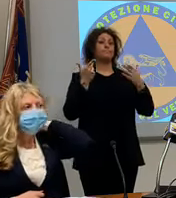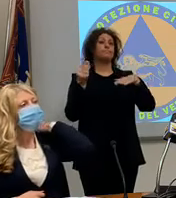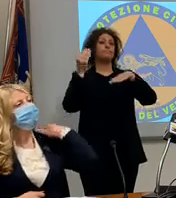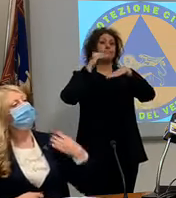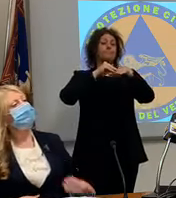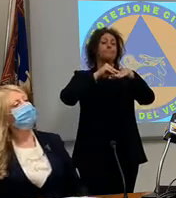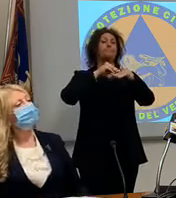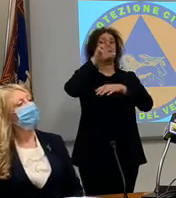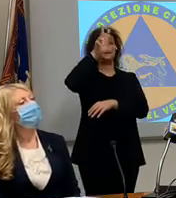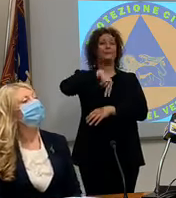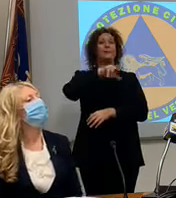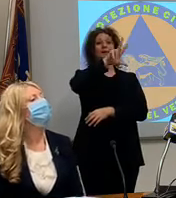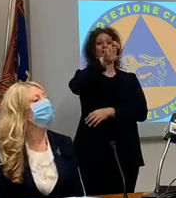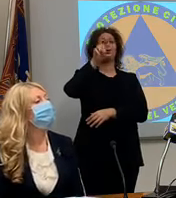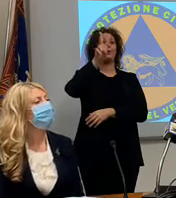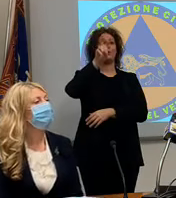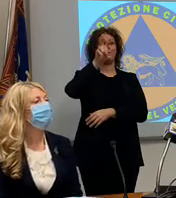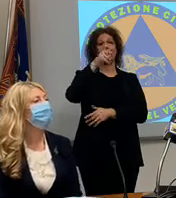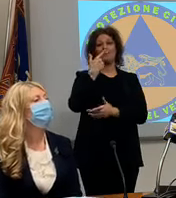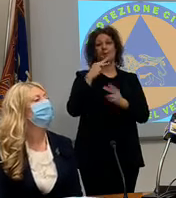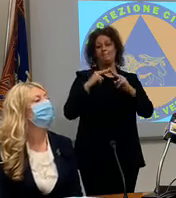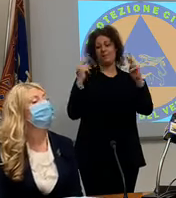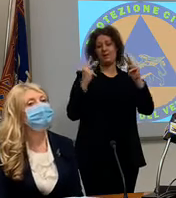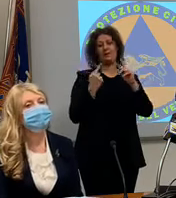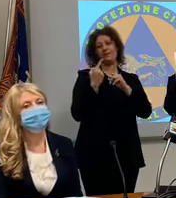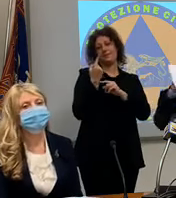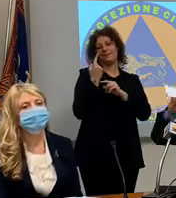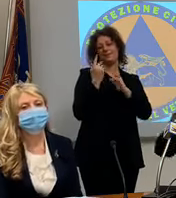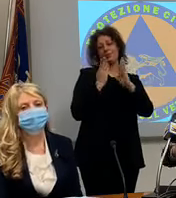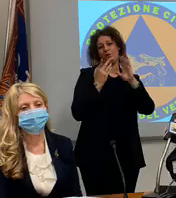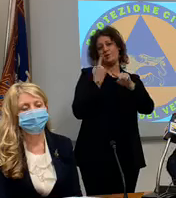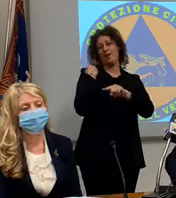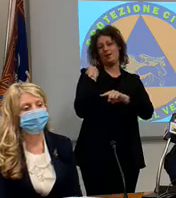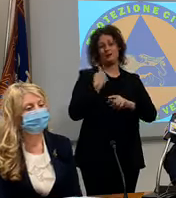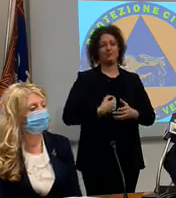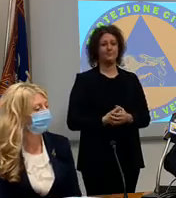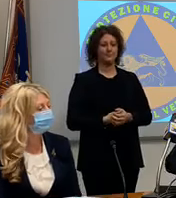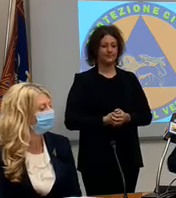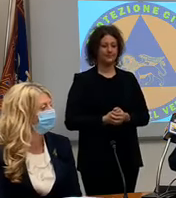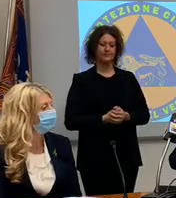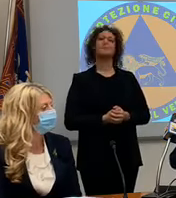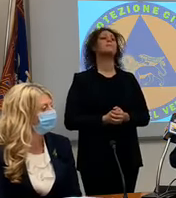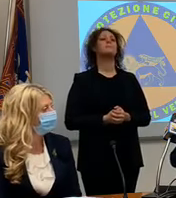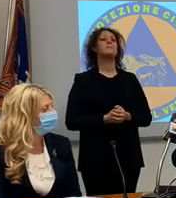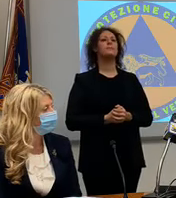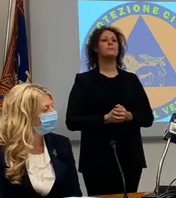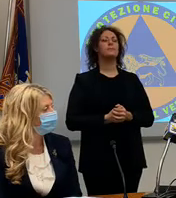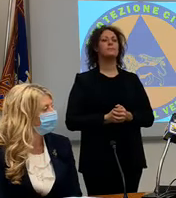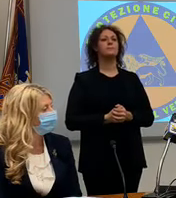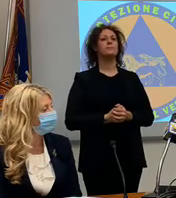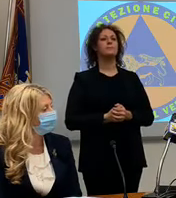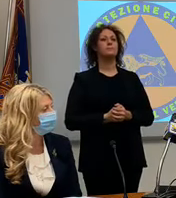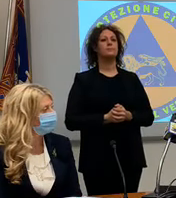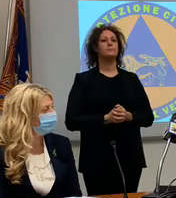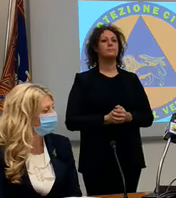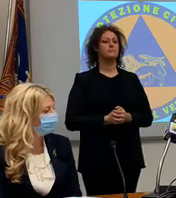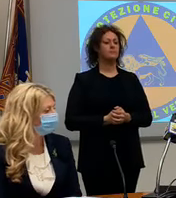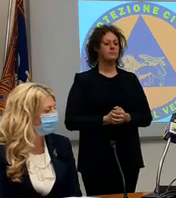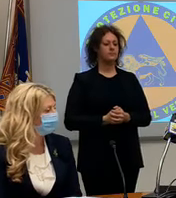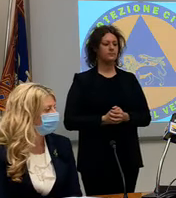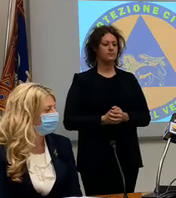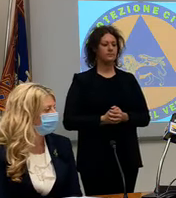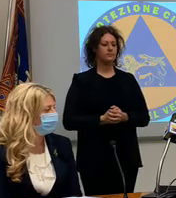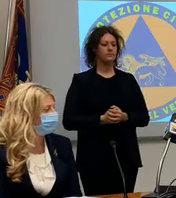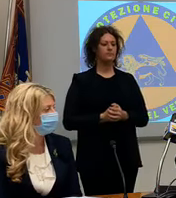3320 che sono i positivi delle ultime 24 ore nelle ultime 24 ore prima ho